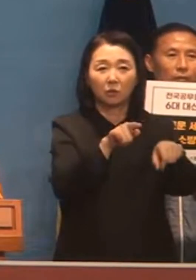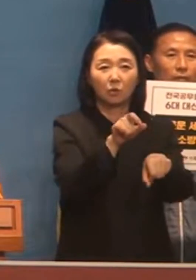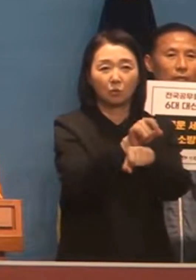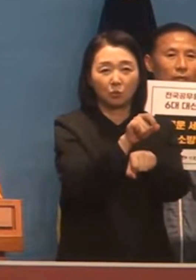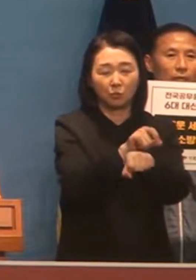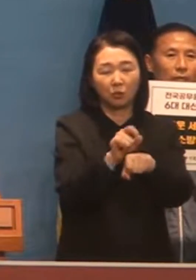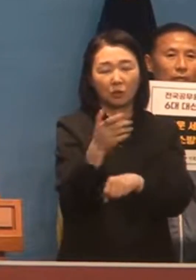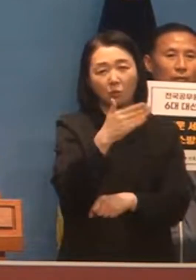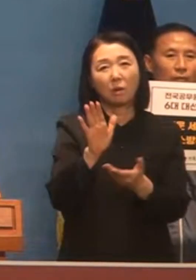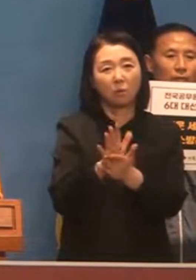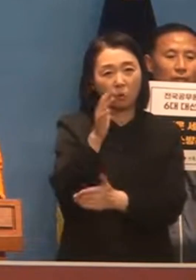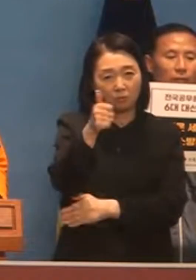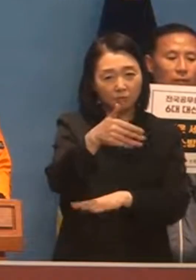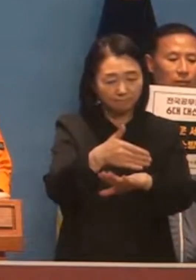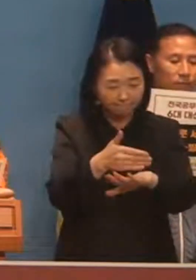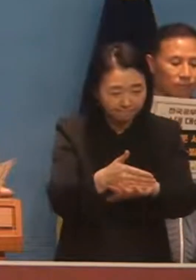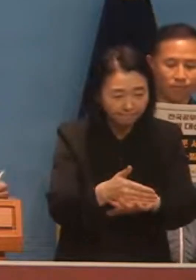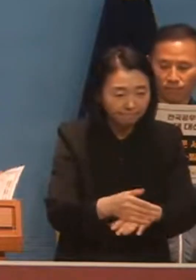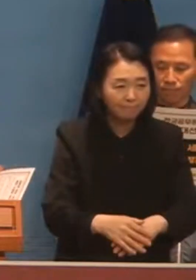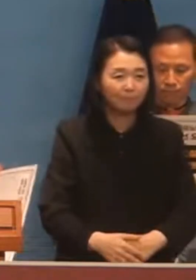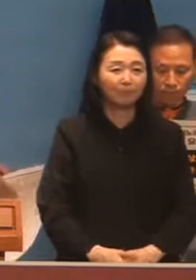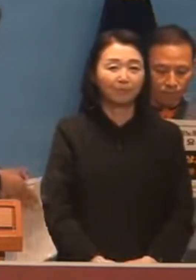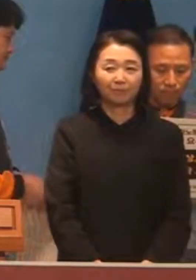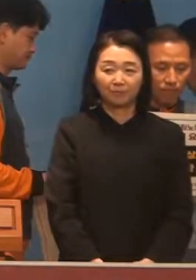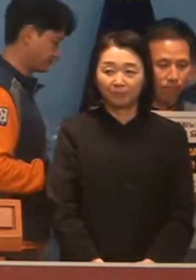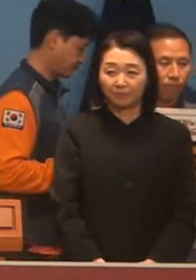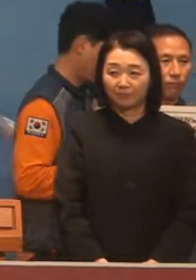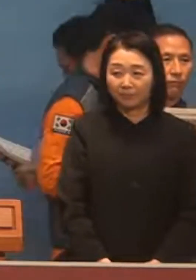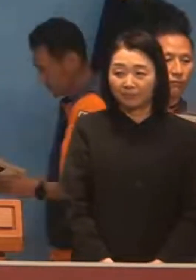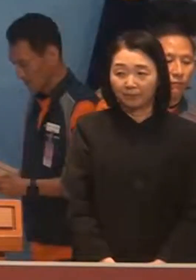노동조합 소방본부. 감사합니다.